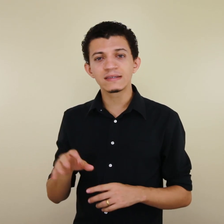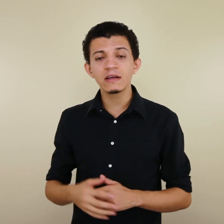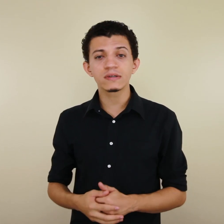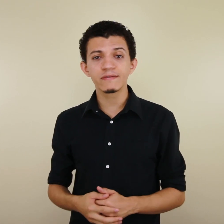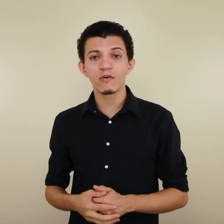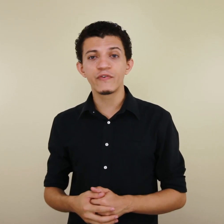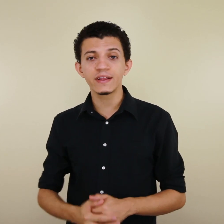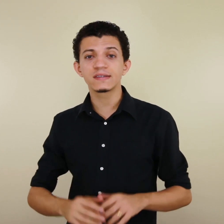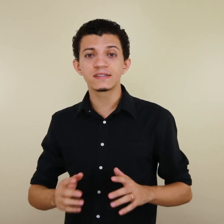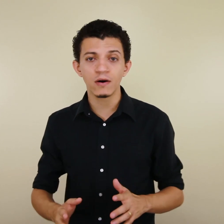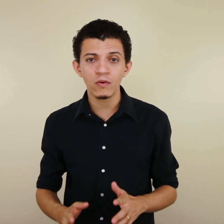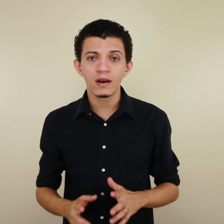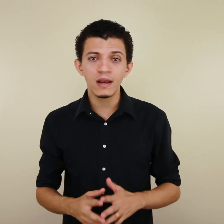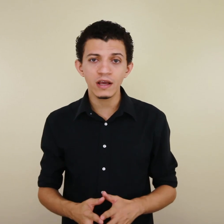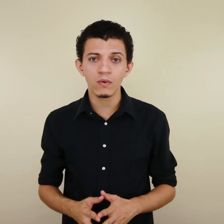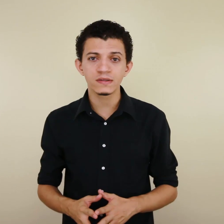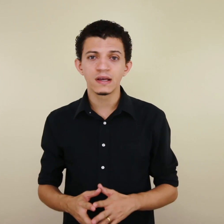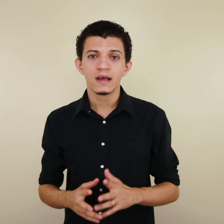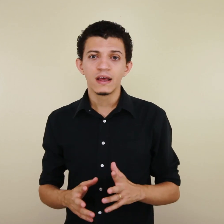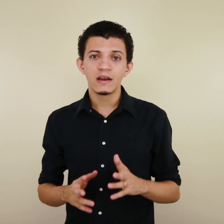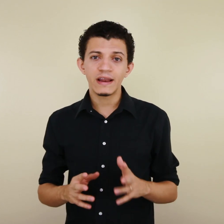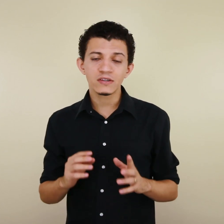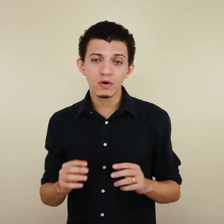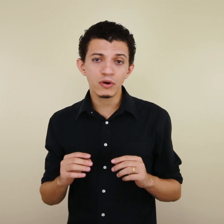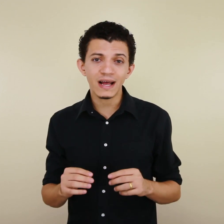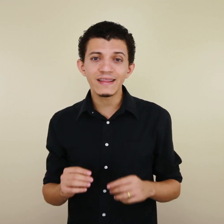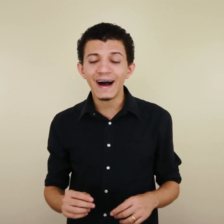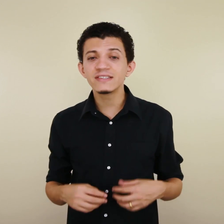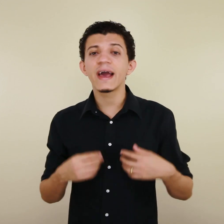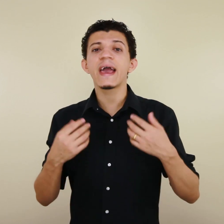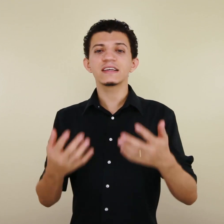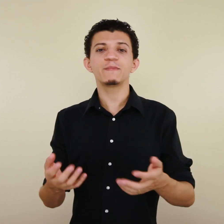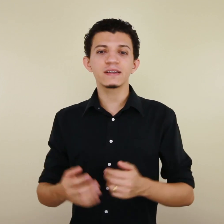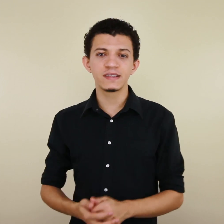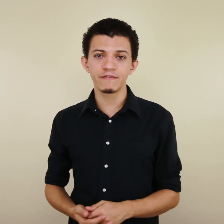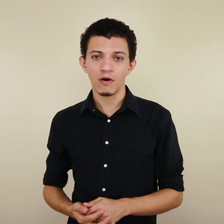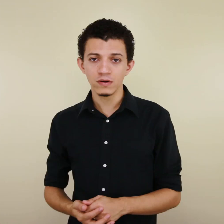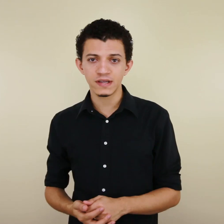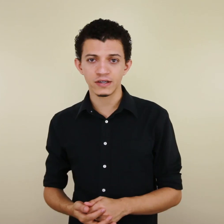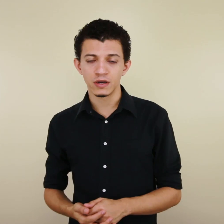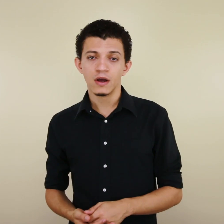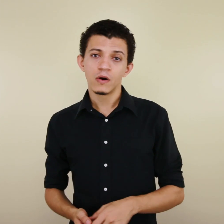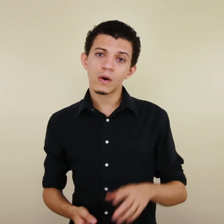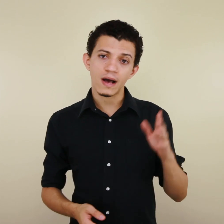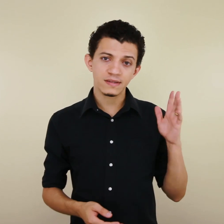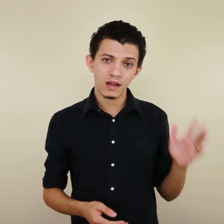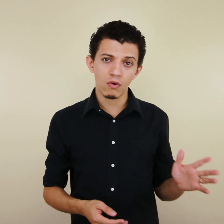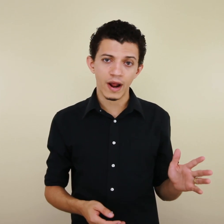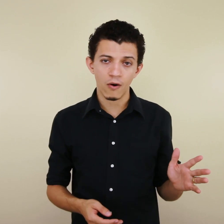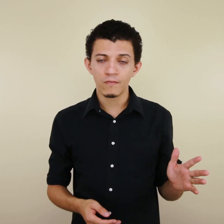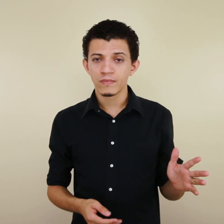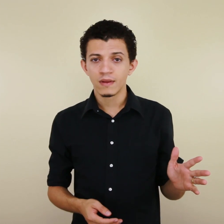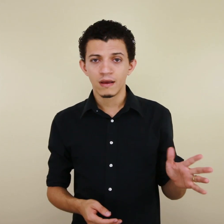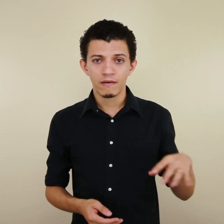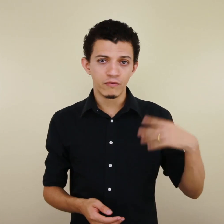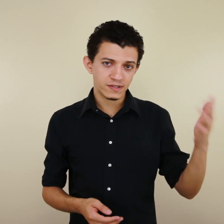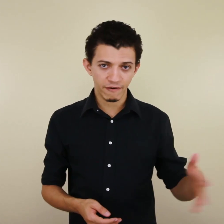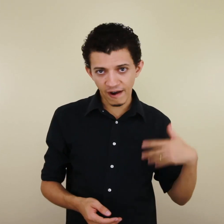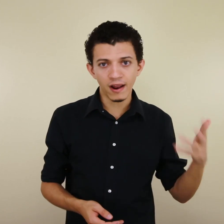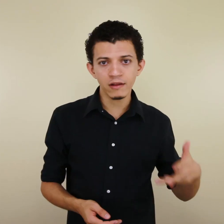línguas envolvidas são línguas na sua modalidade expressiva. Ou seja, no caso da língua oral, vou estar falando